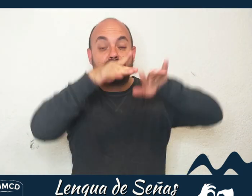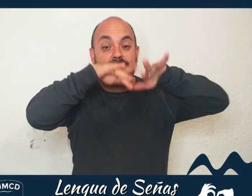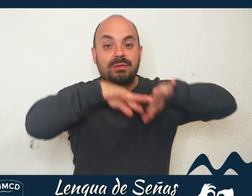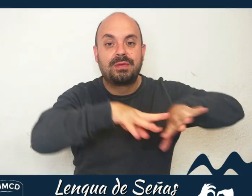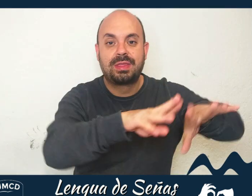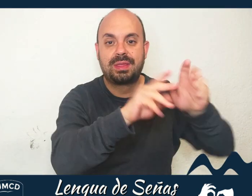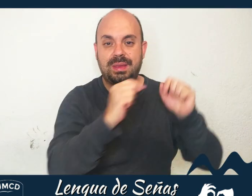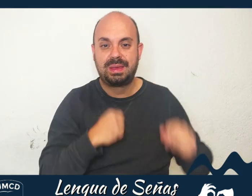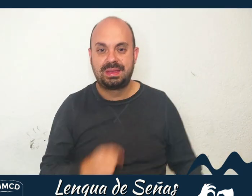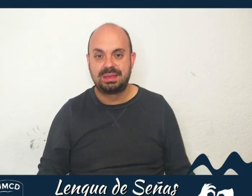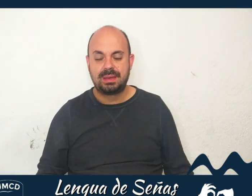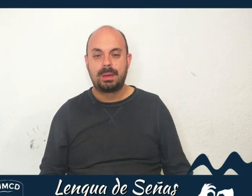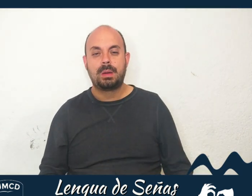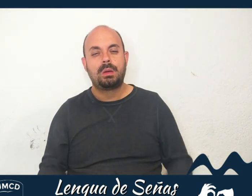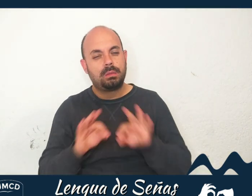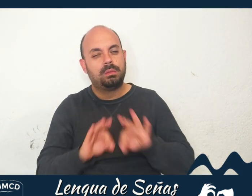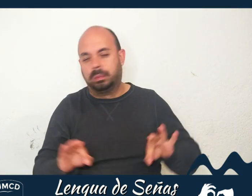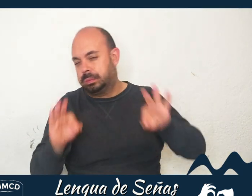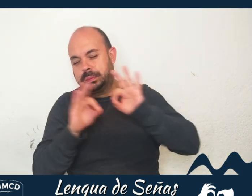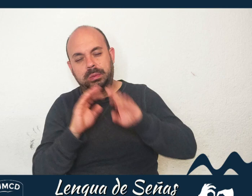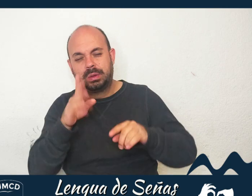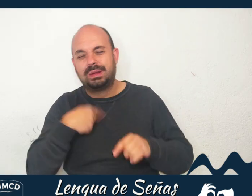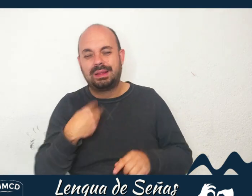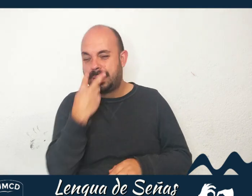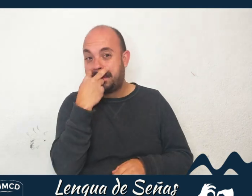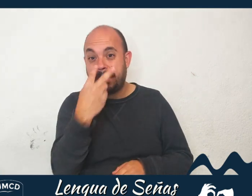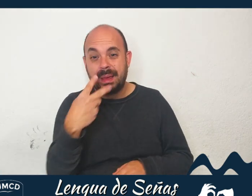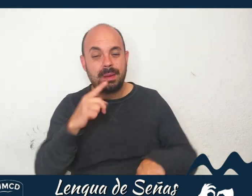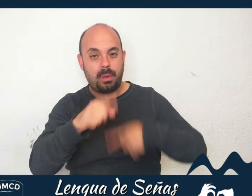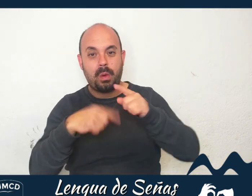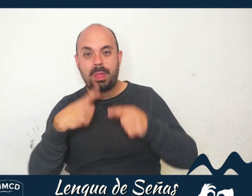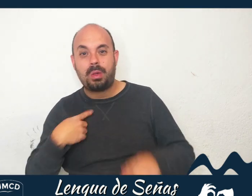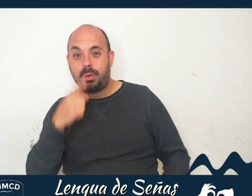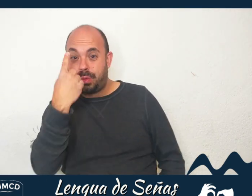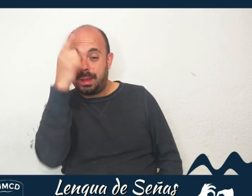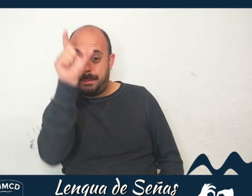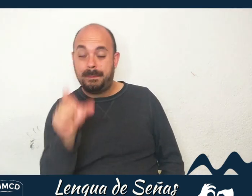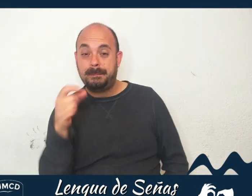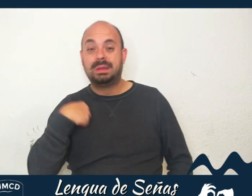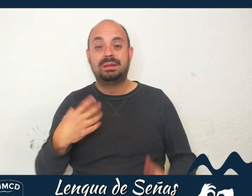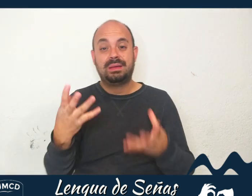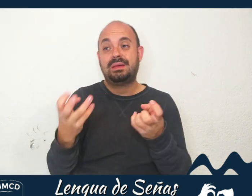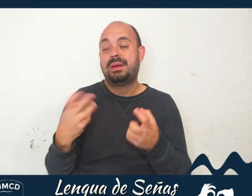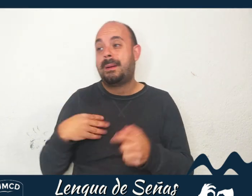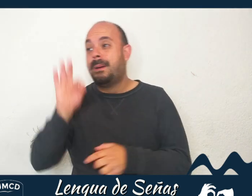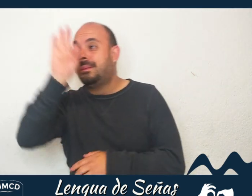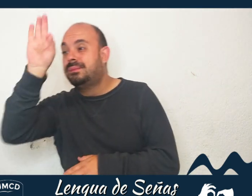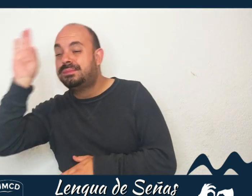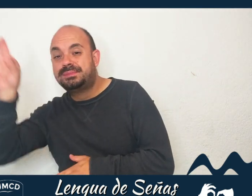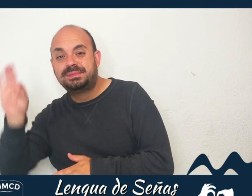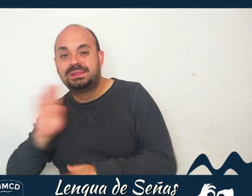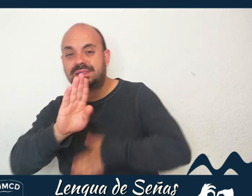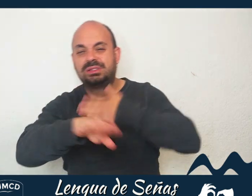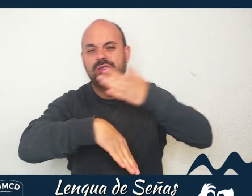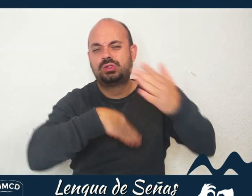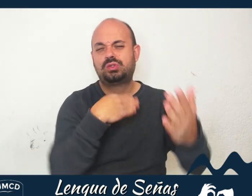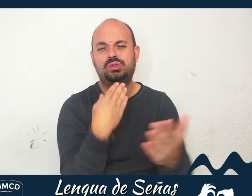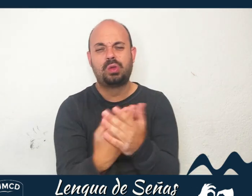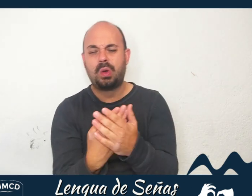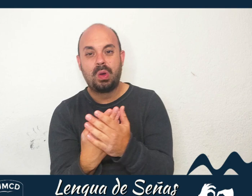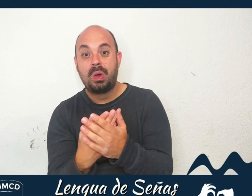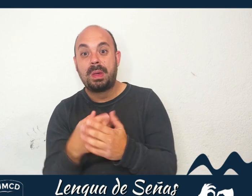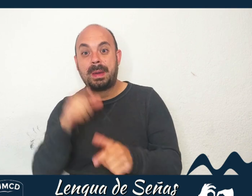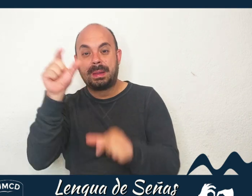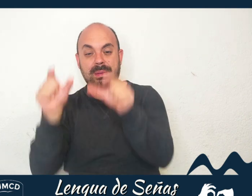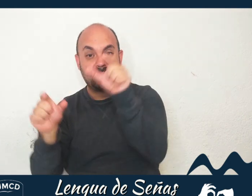puerta abierta para que aquellos sigan predicando del amor de Dios a través de la obra de Cristo.